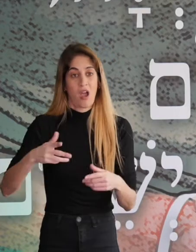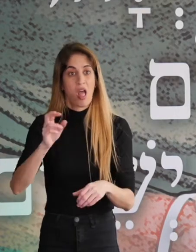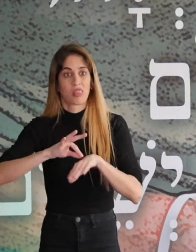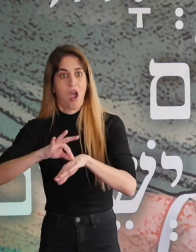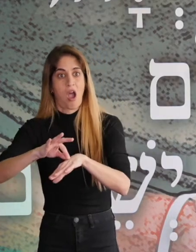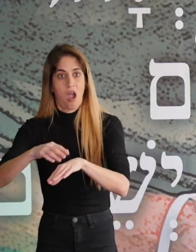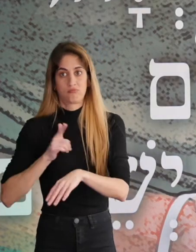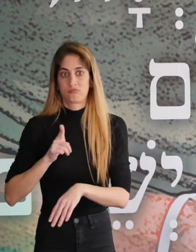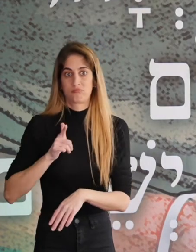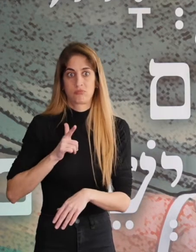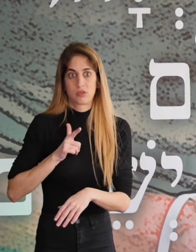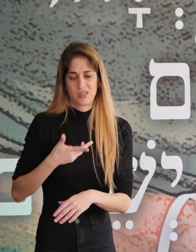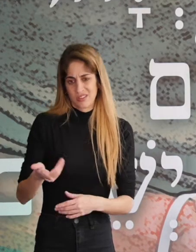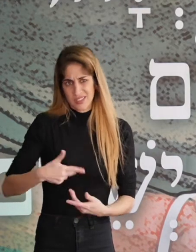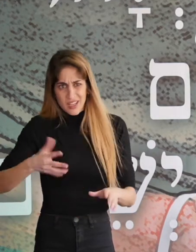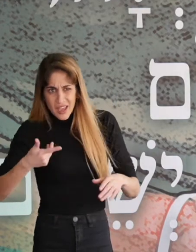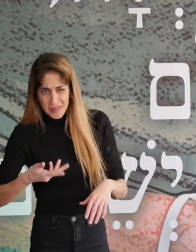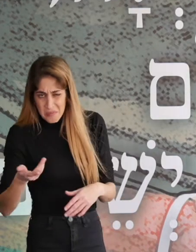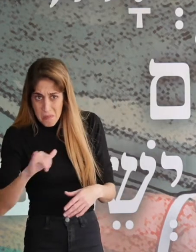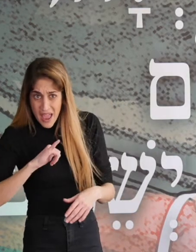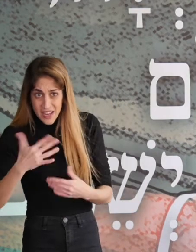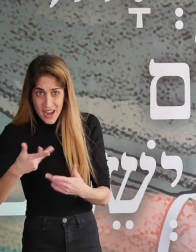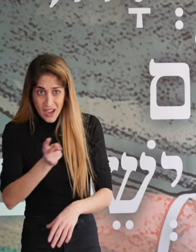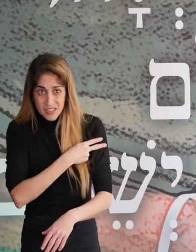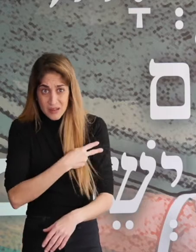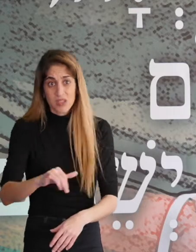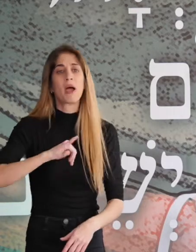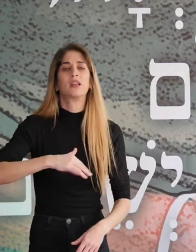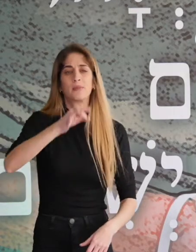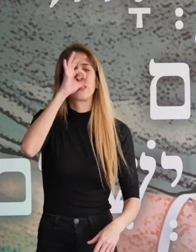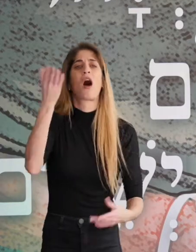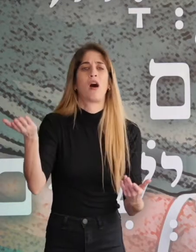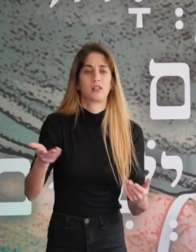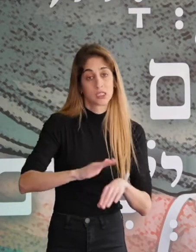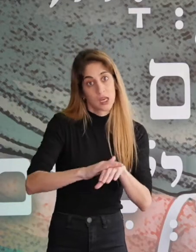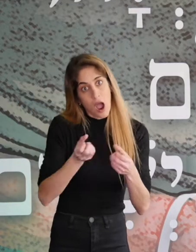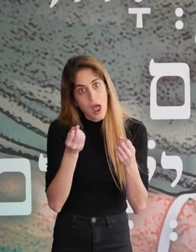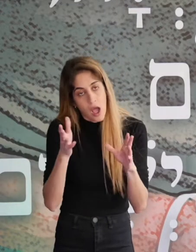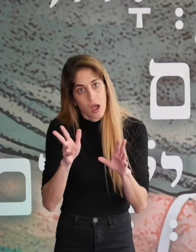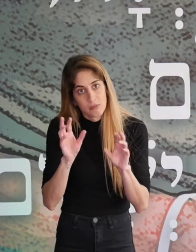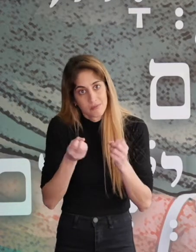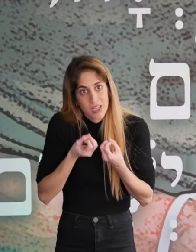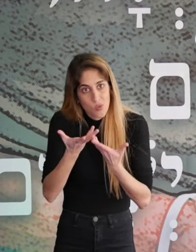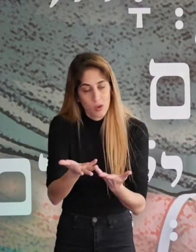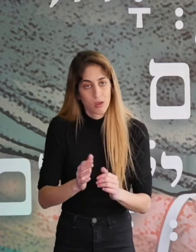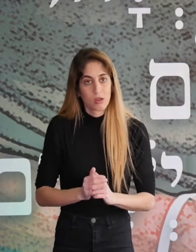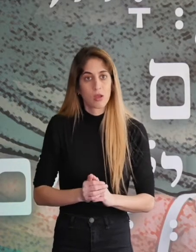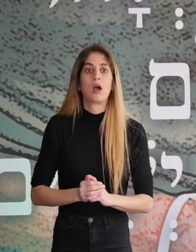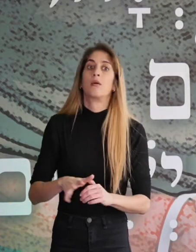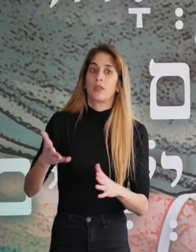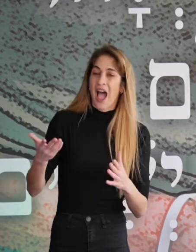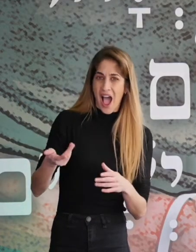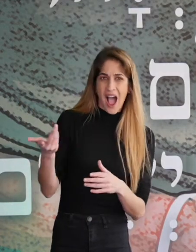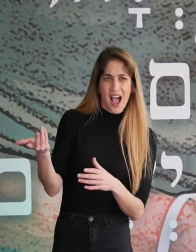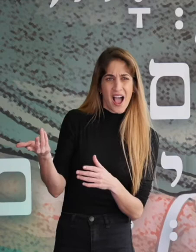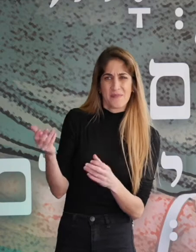מעניין לקציני המודיעין את התחת. סליחה על הביטוי. לדעתי האפקט במיפויים הוא שונה.